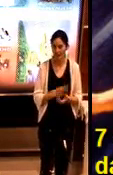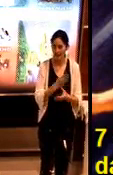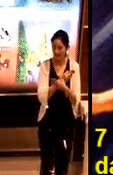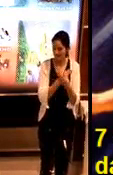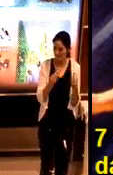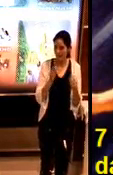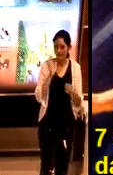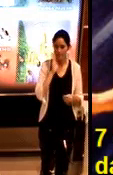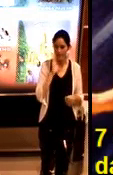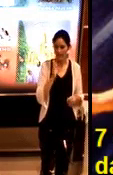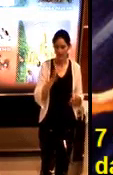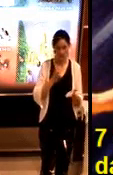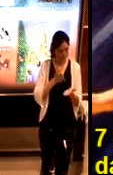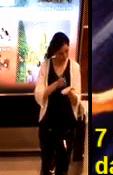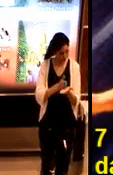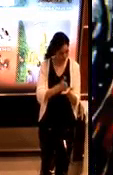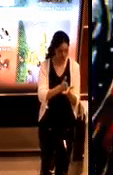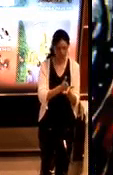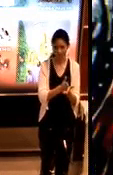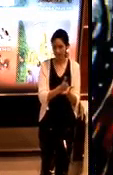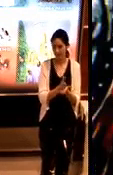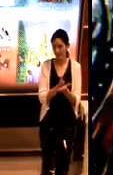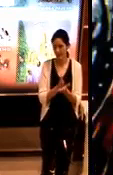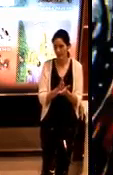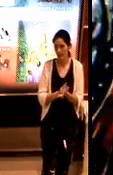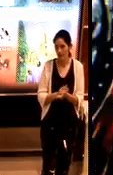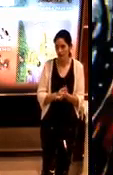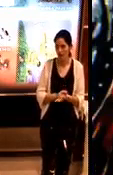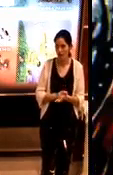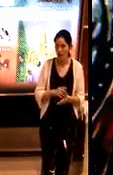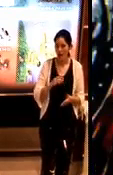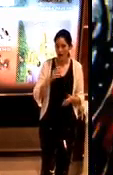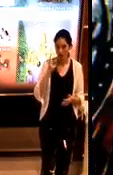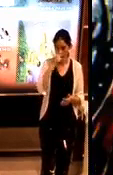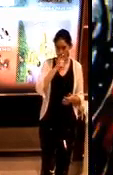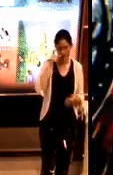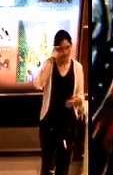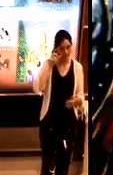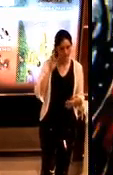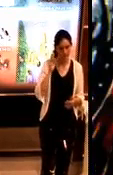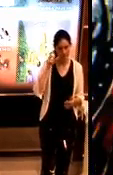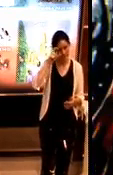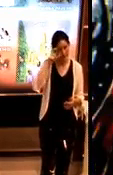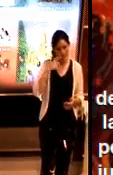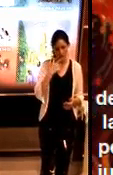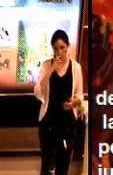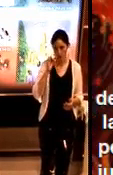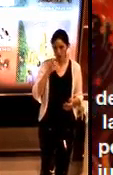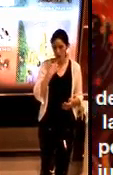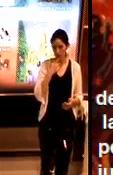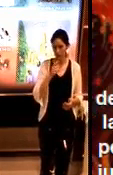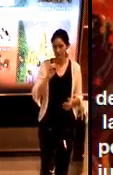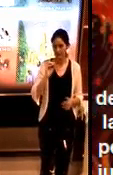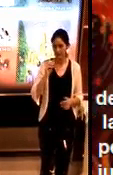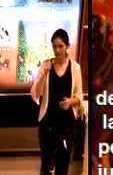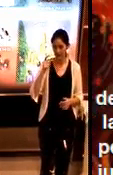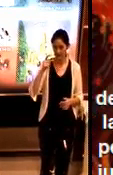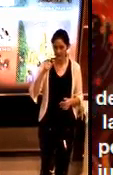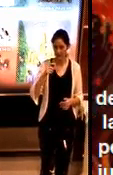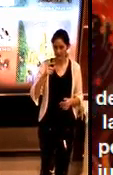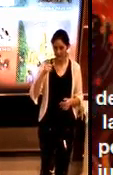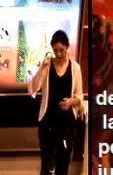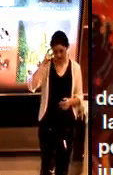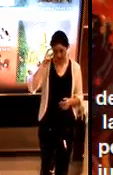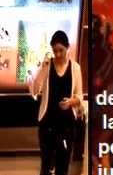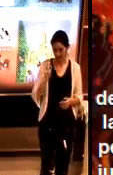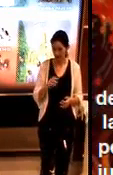dice Hebreos 10, 26 y 27. Porque si pecaremos voluntariamente después de